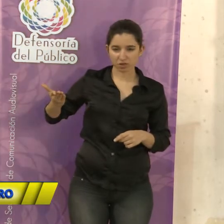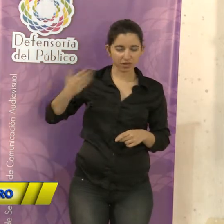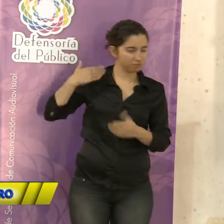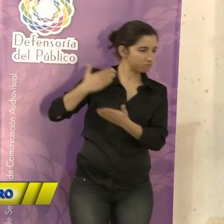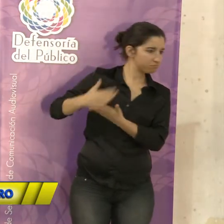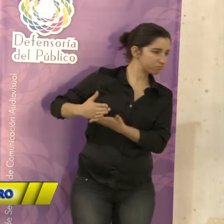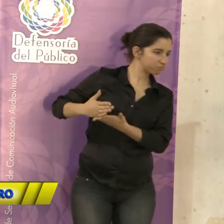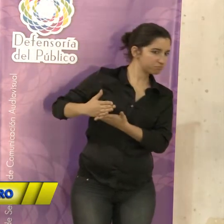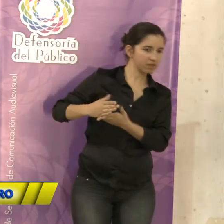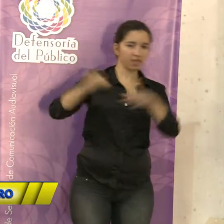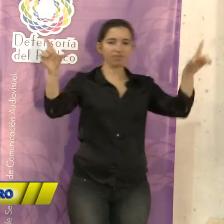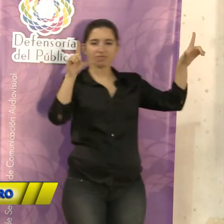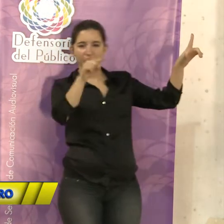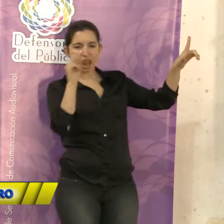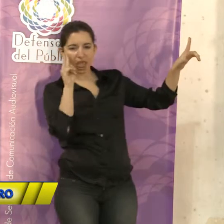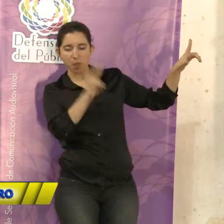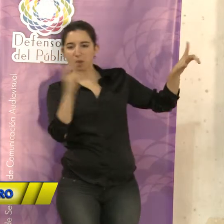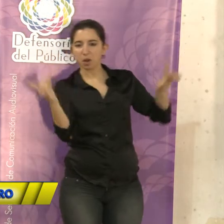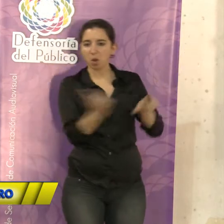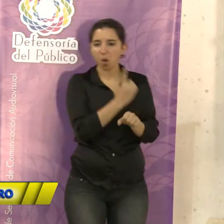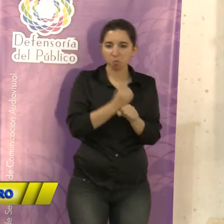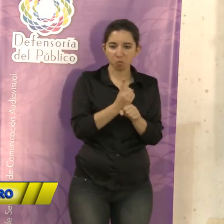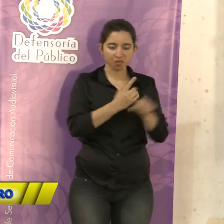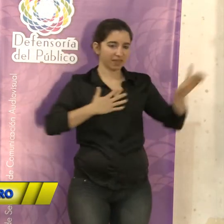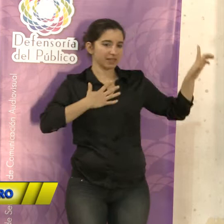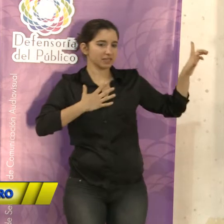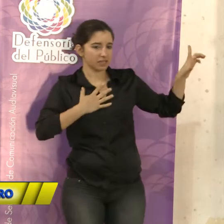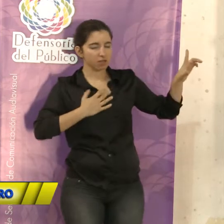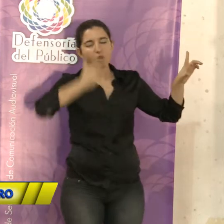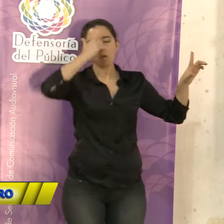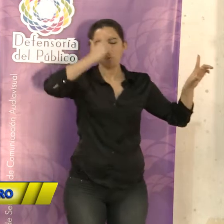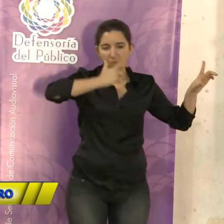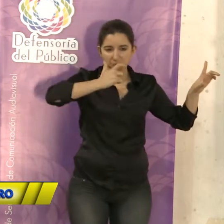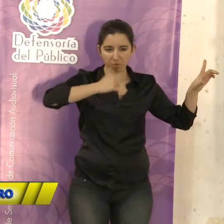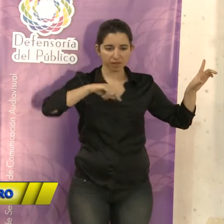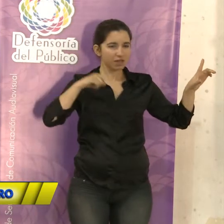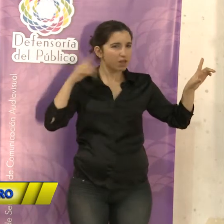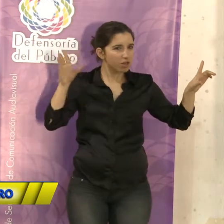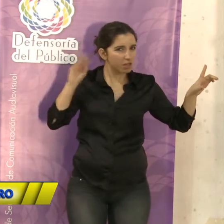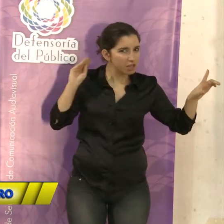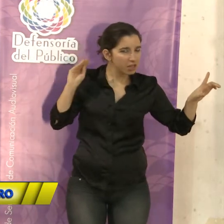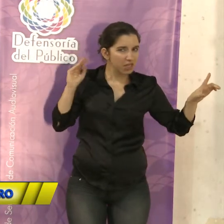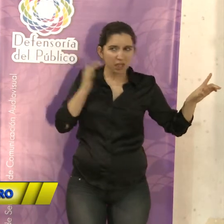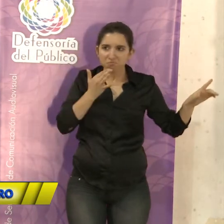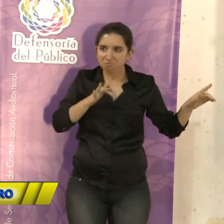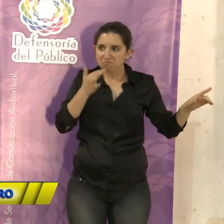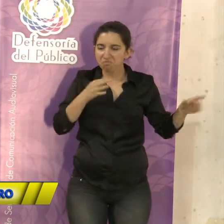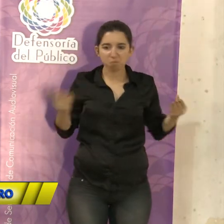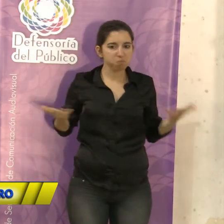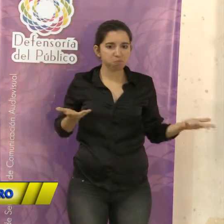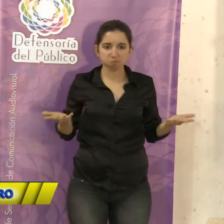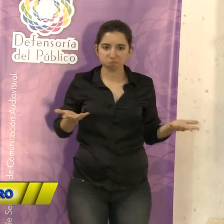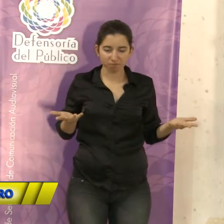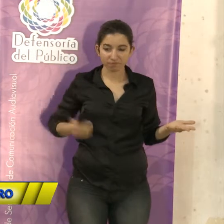excluidas el acceso de los medios, o sea, de la gente que tiene disminución visual o disminución auditiva. Y ahora lo